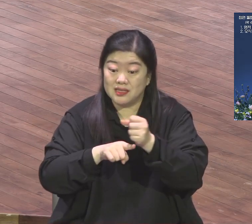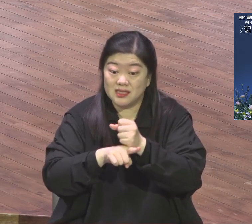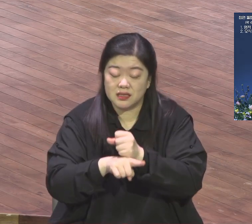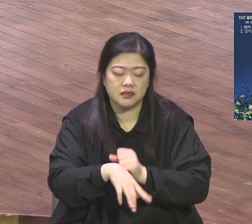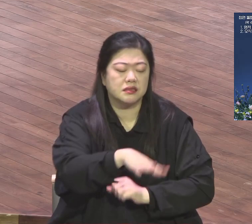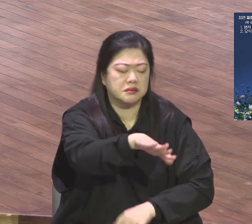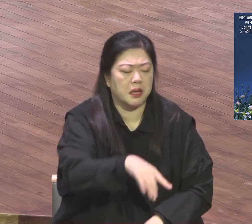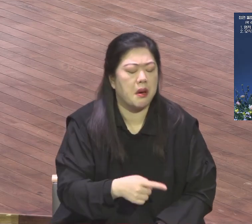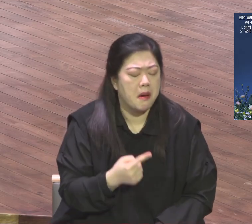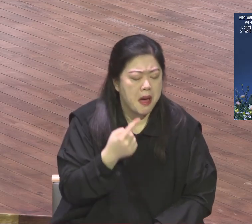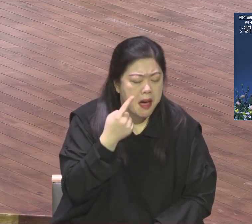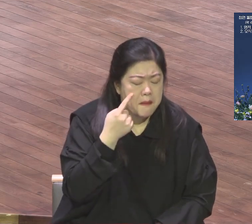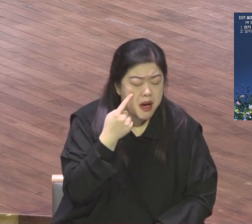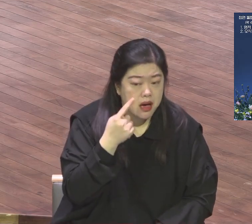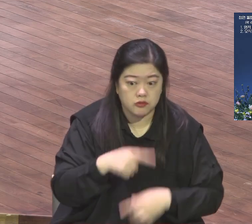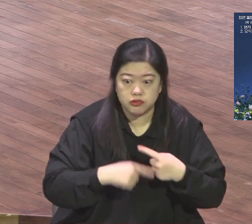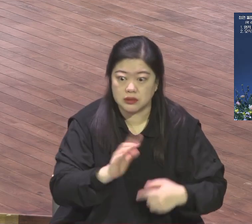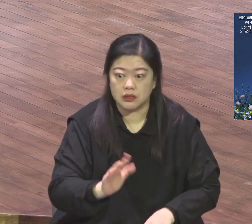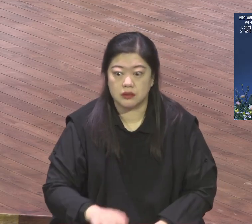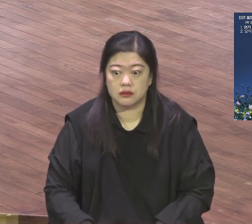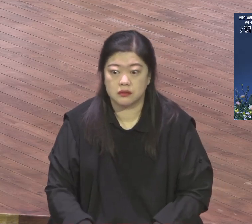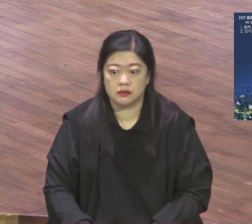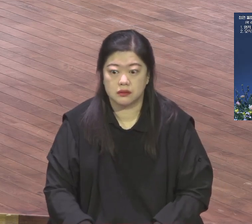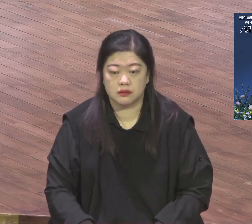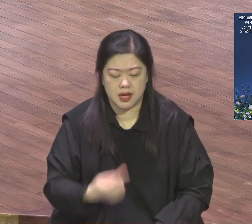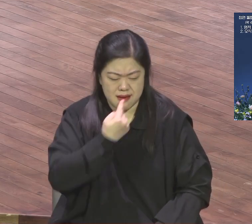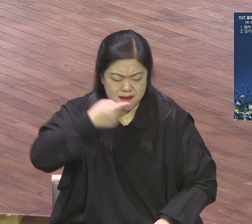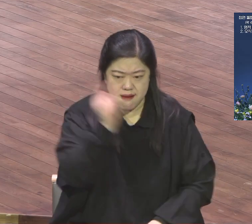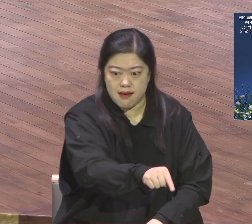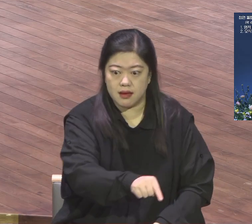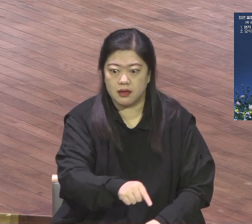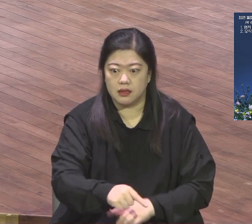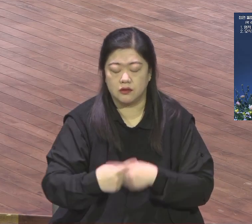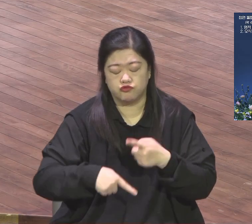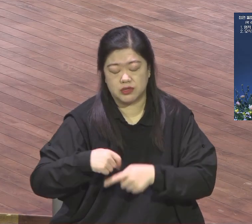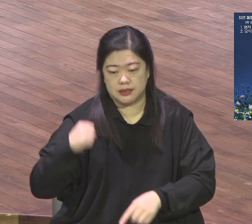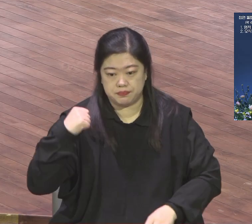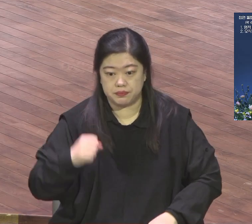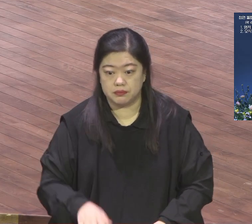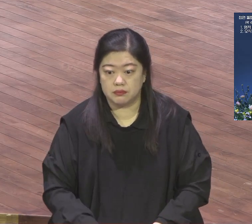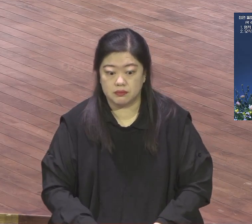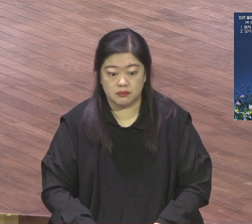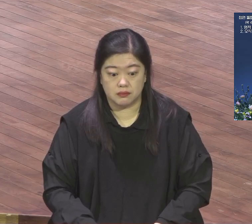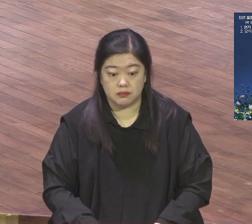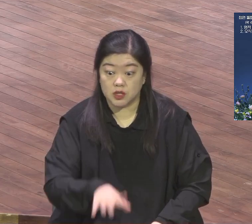무슨 사탄하고 타협을 합니까? 무슨 불신앙하고 타협을 합니까?